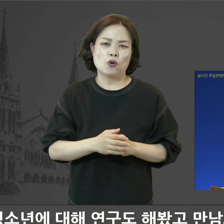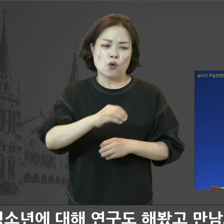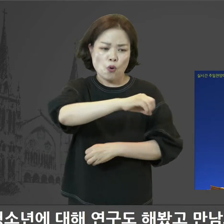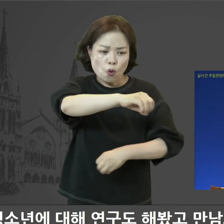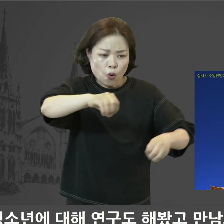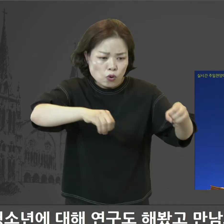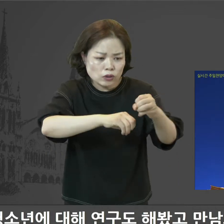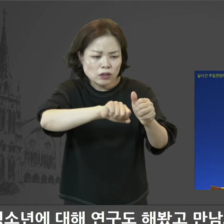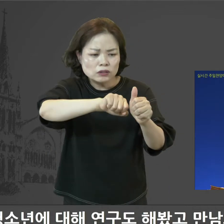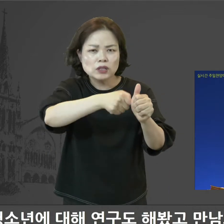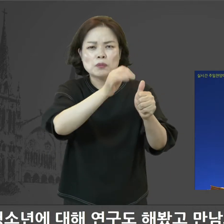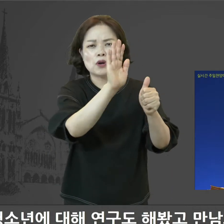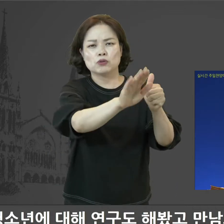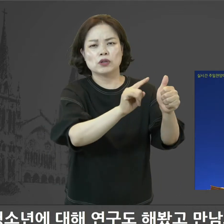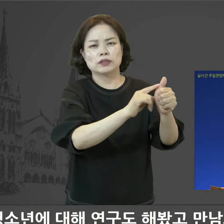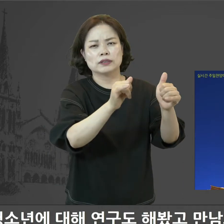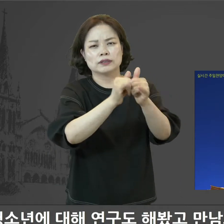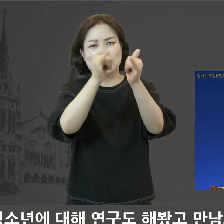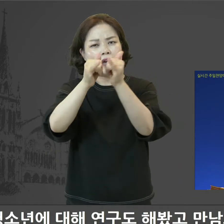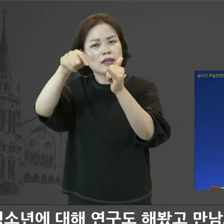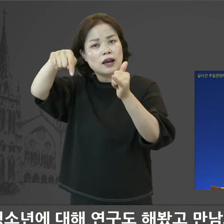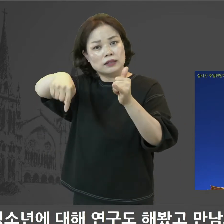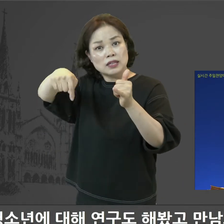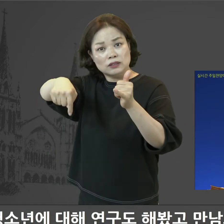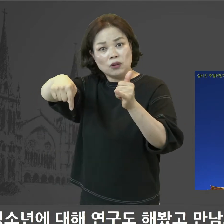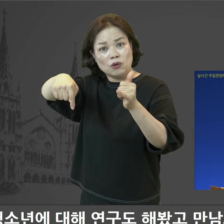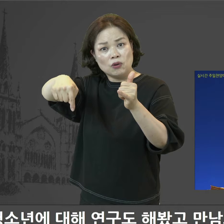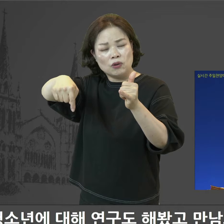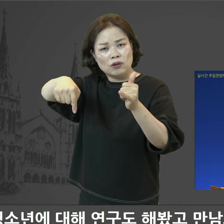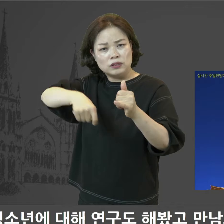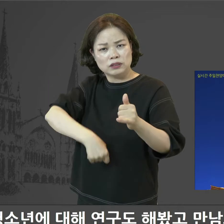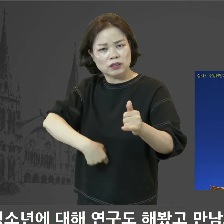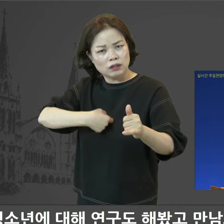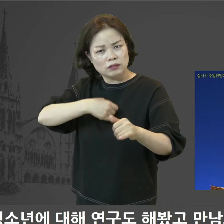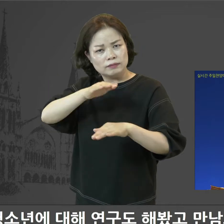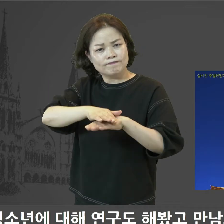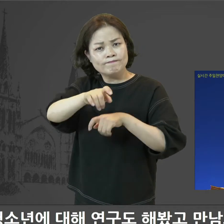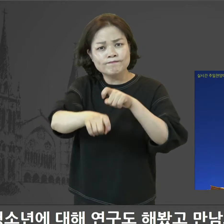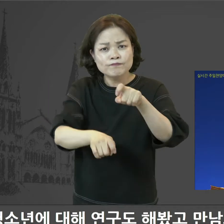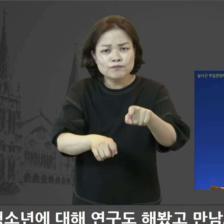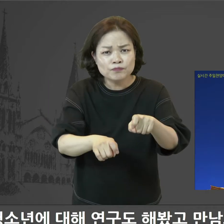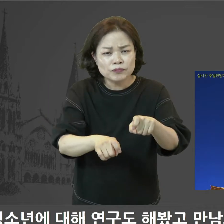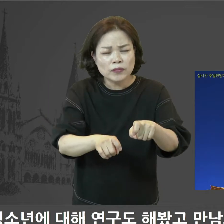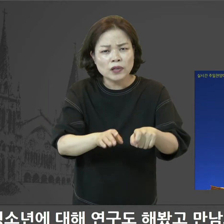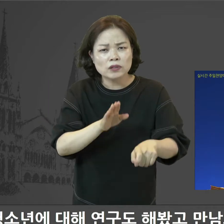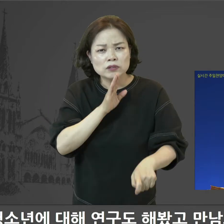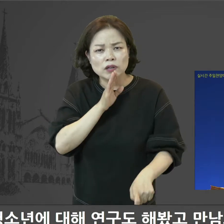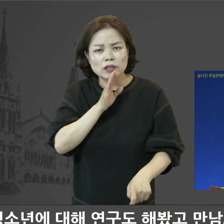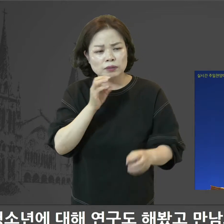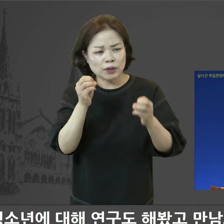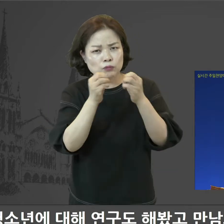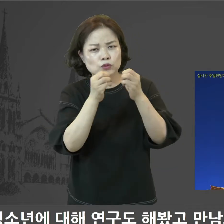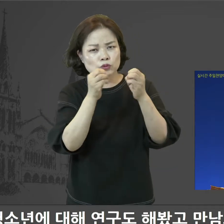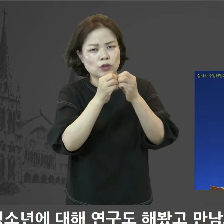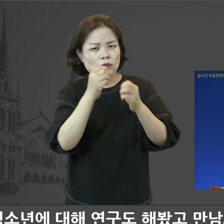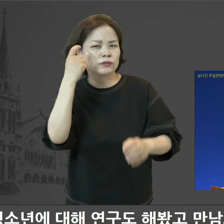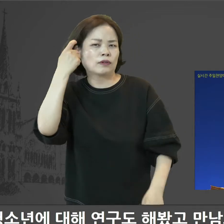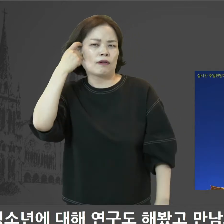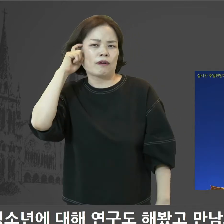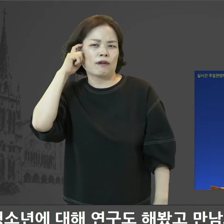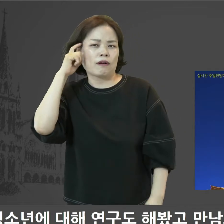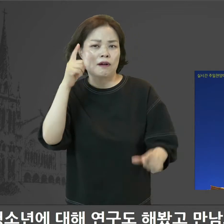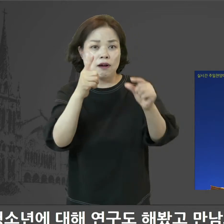오히려 처벌 뒤에 그들이 사회 속에서 정의를 실현하는 것, 참 아름다운 문구다라고 저는 생각을